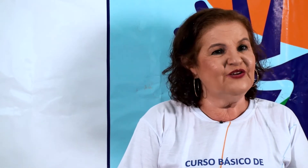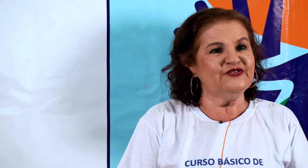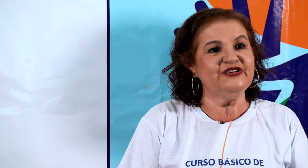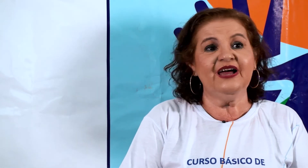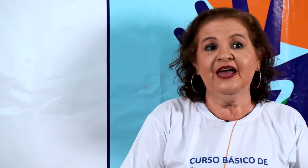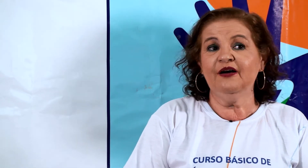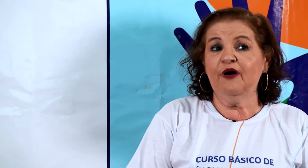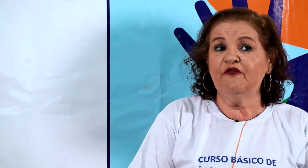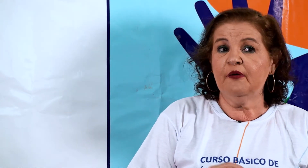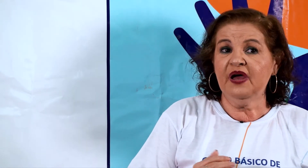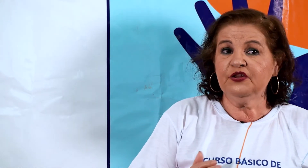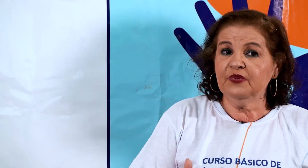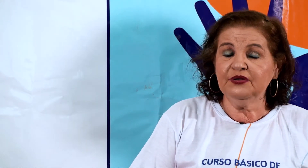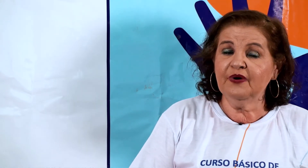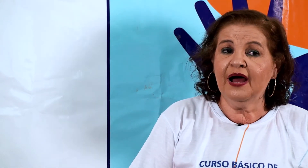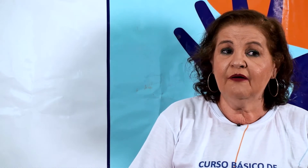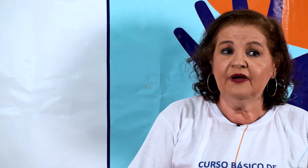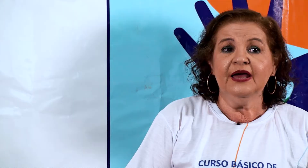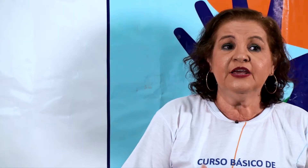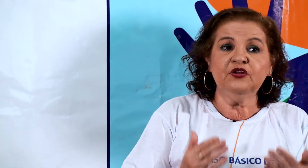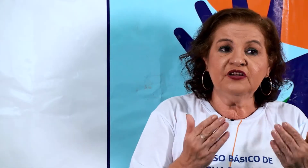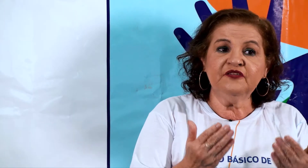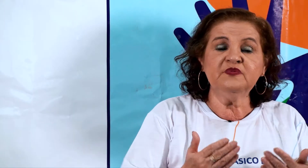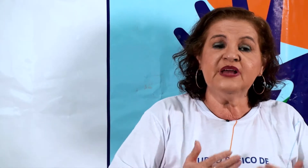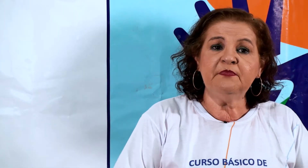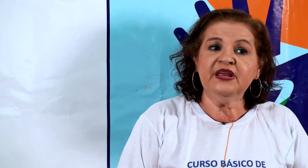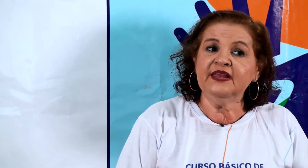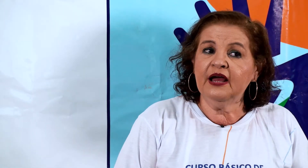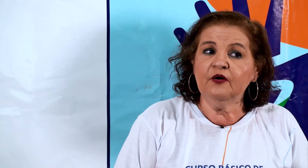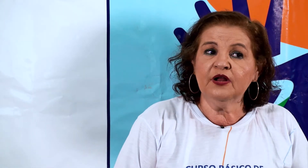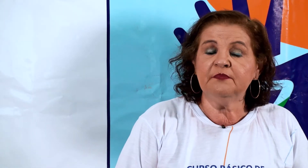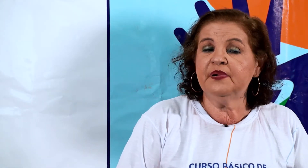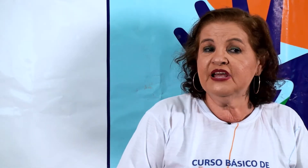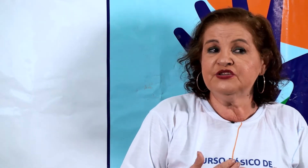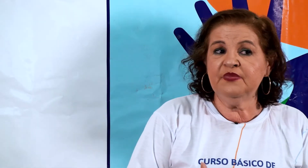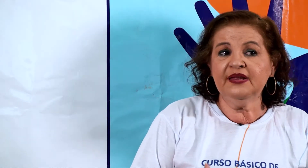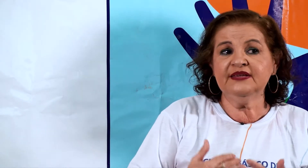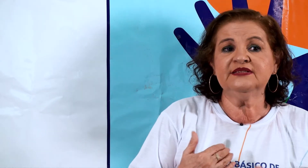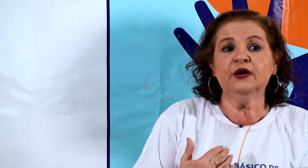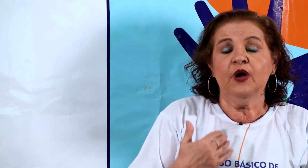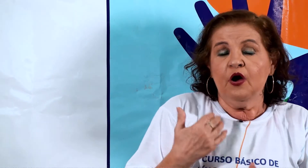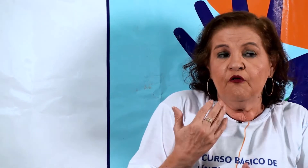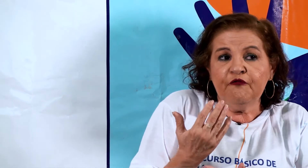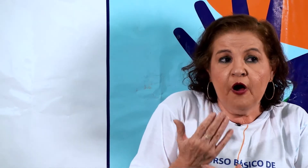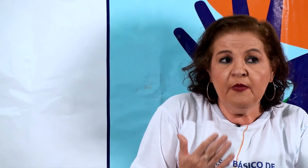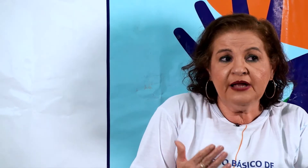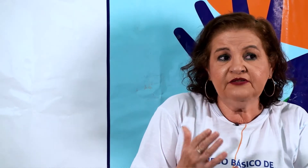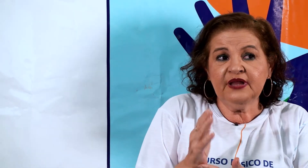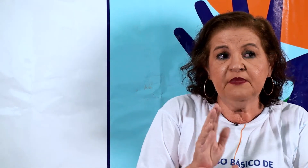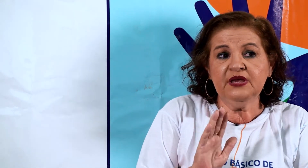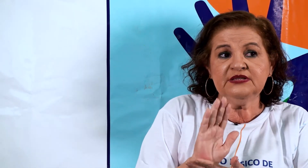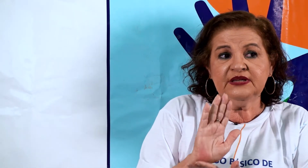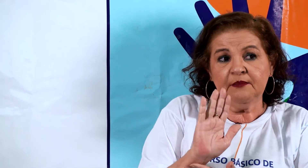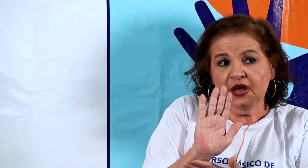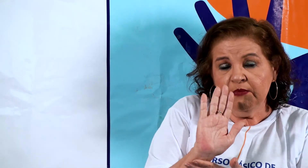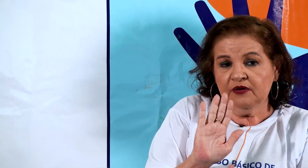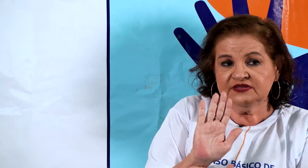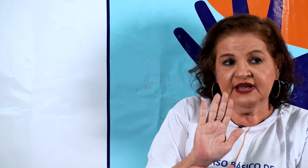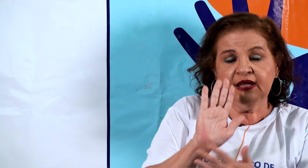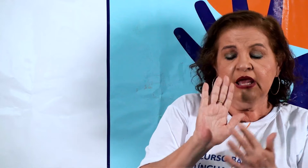datilologia é o alfabeto manual, que nós vamos aprender agora. Preste bem atenção, o formato da minha mão, certo?